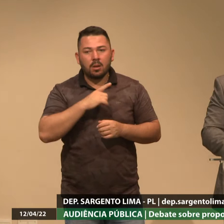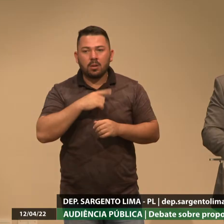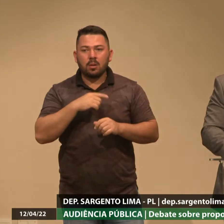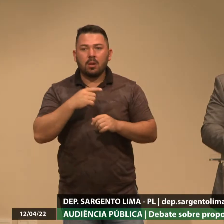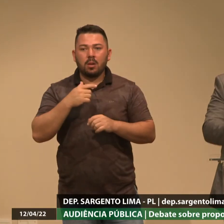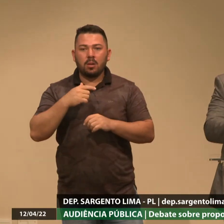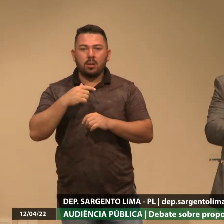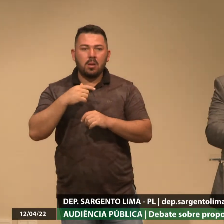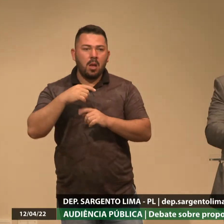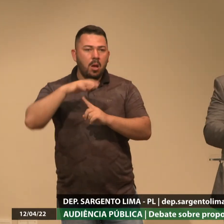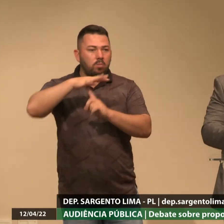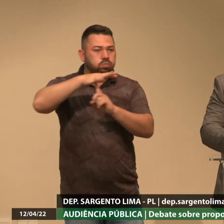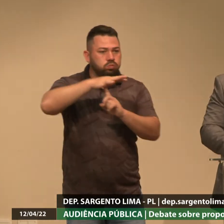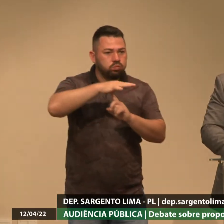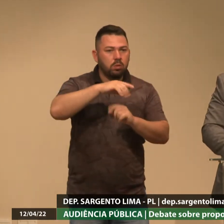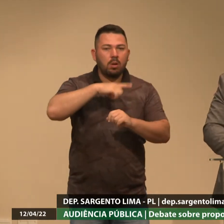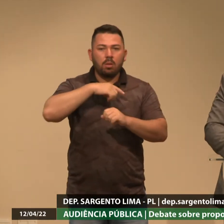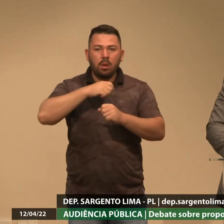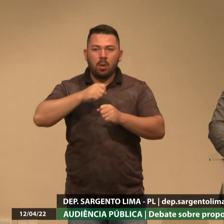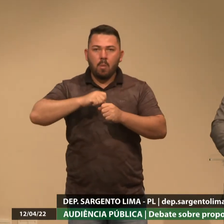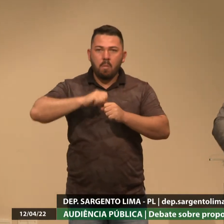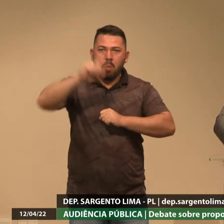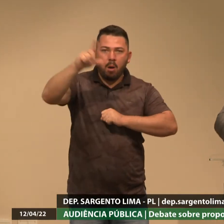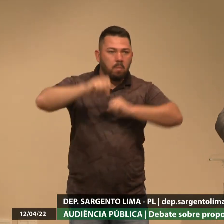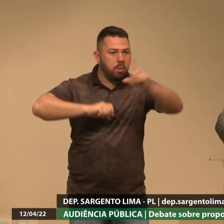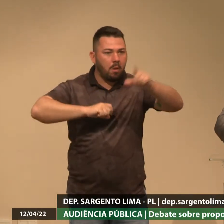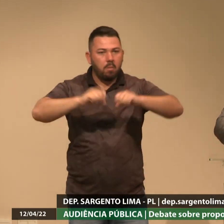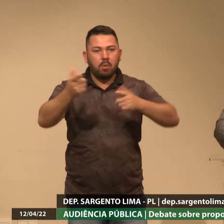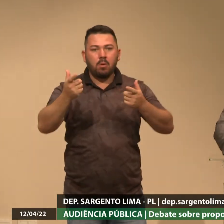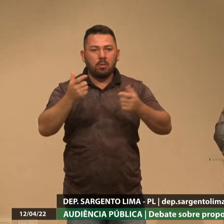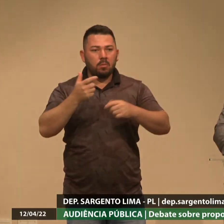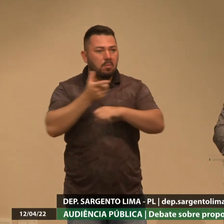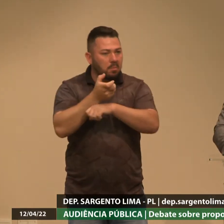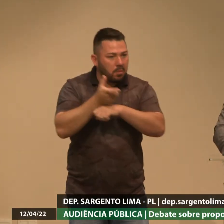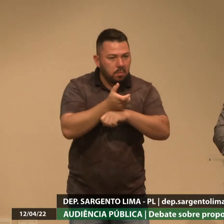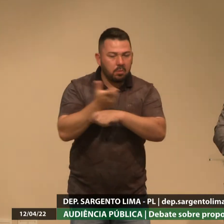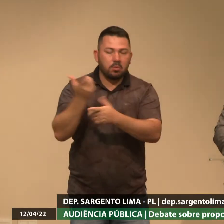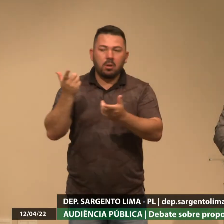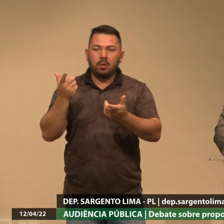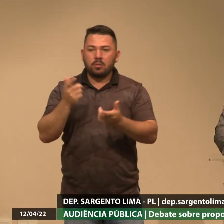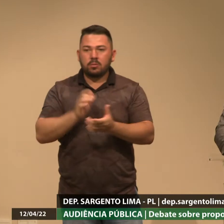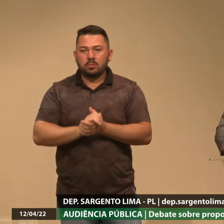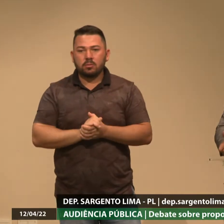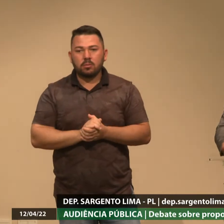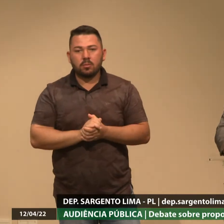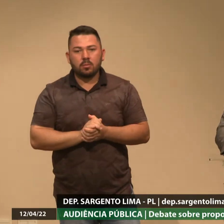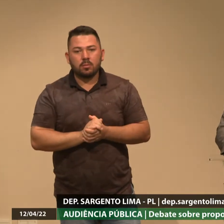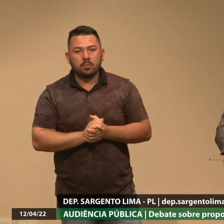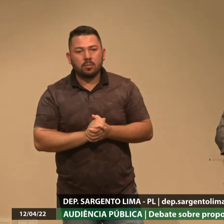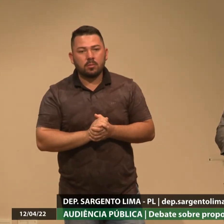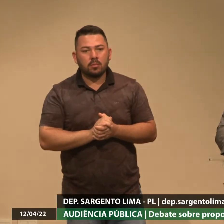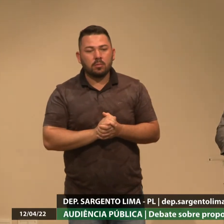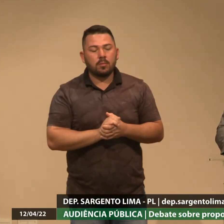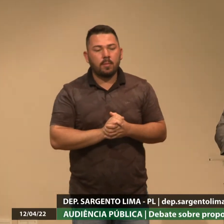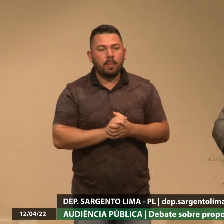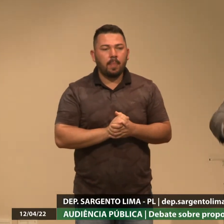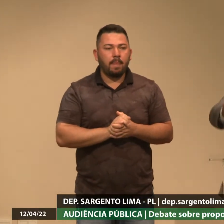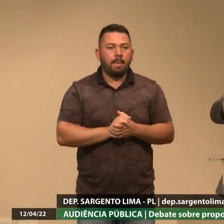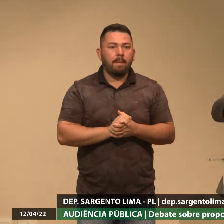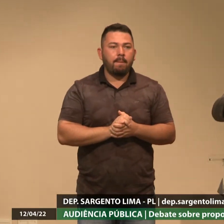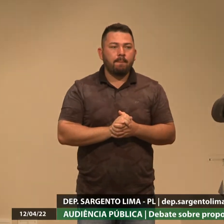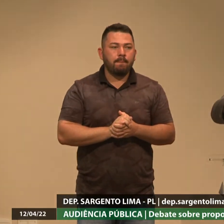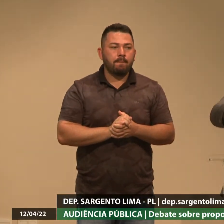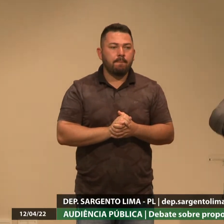tiro de hélice o tiro de prato o tiro tático E aí